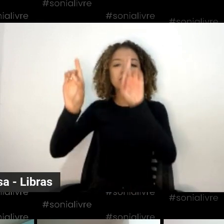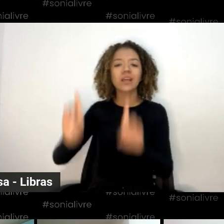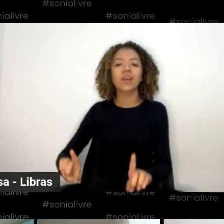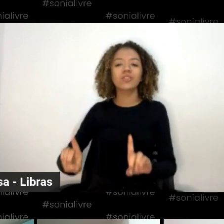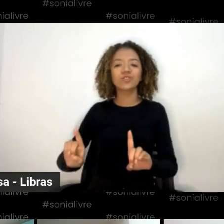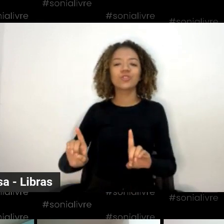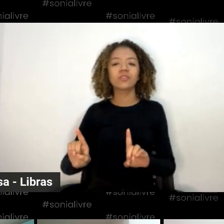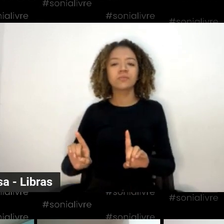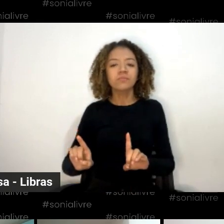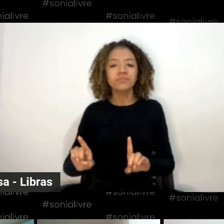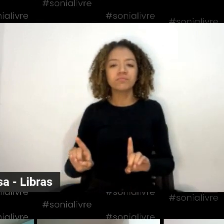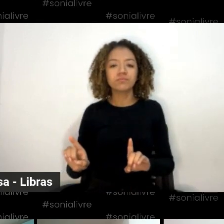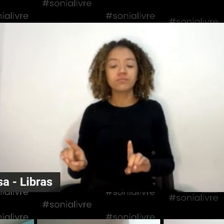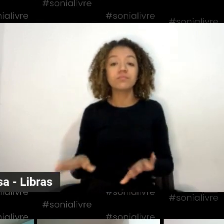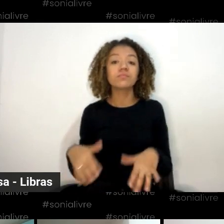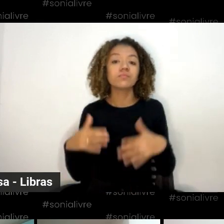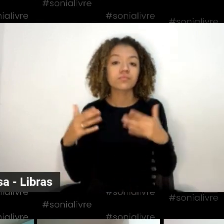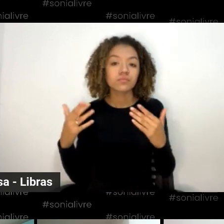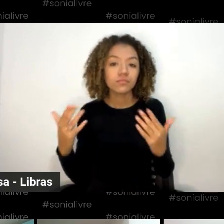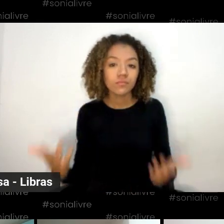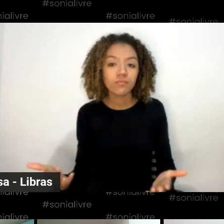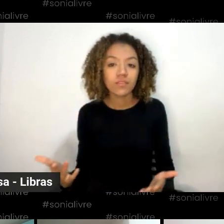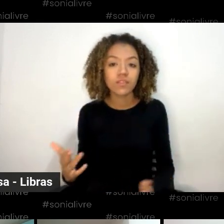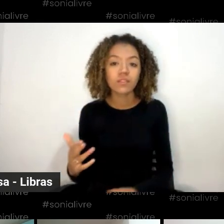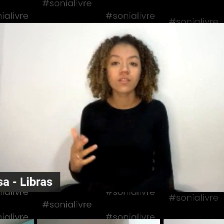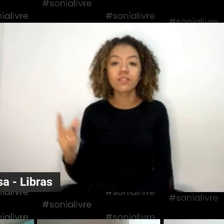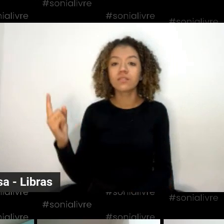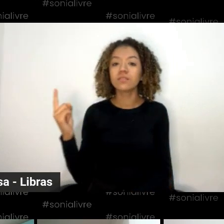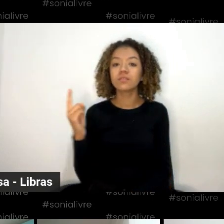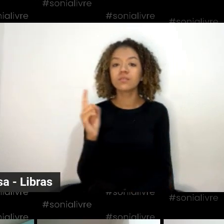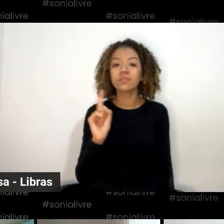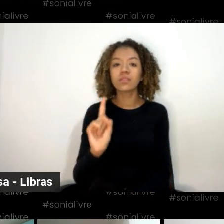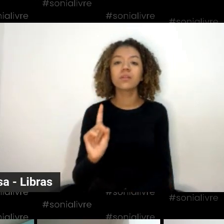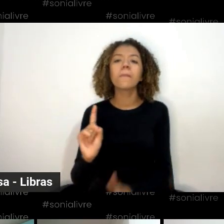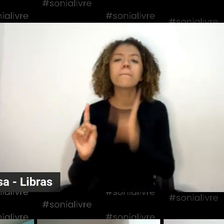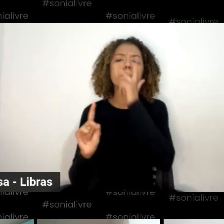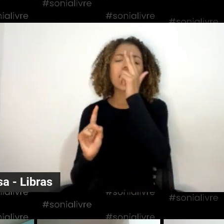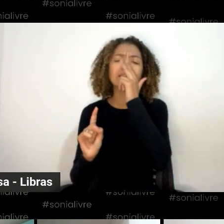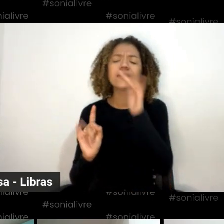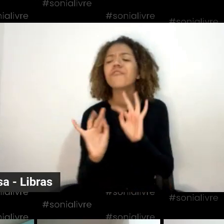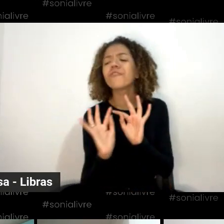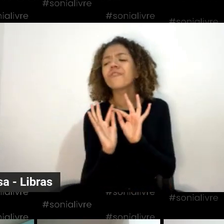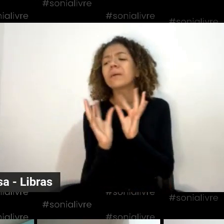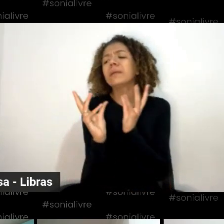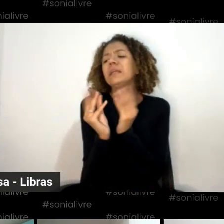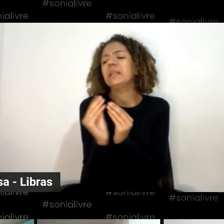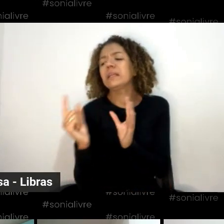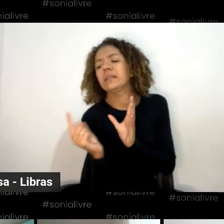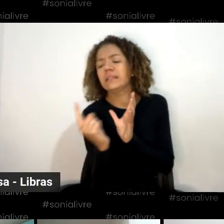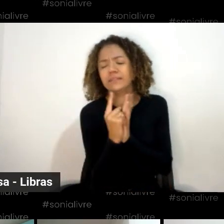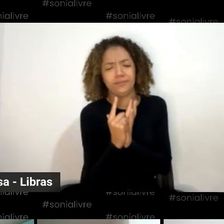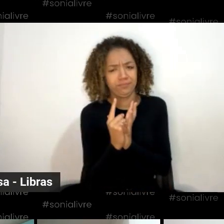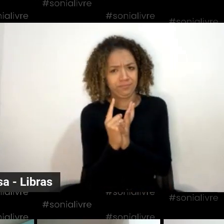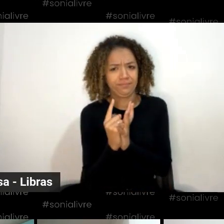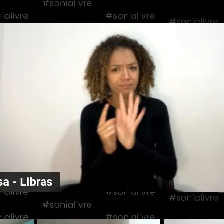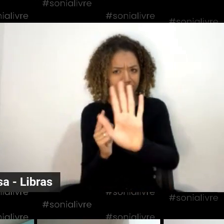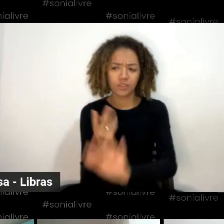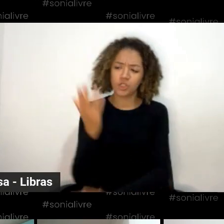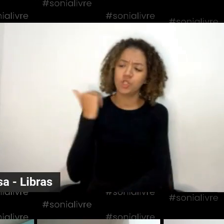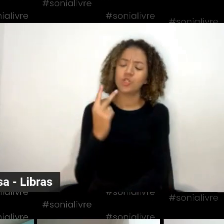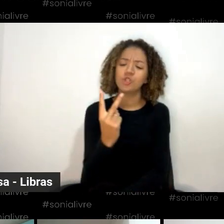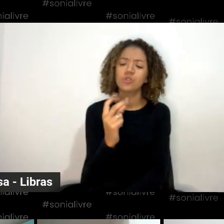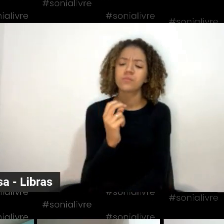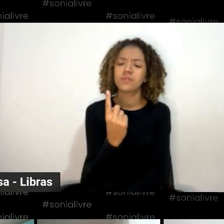Sônia, eles falam que a Sônia é como se fosse da família. Em 2021, uma fala minha, né,